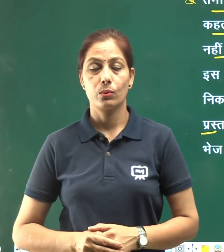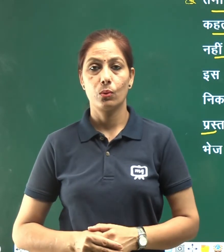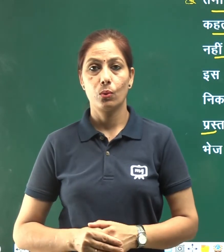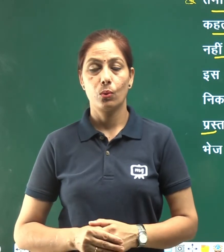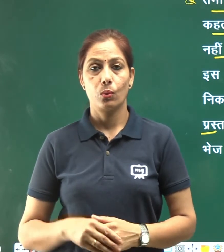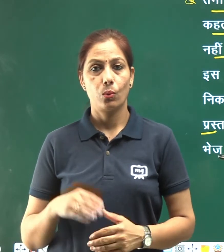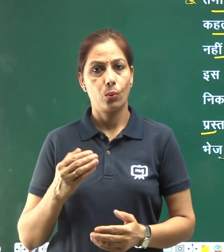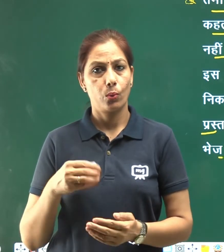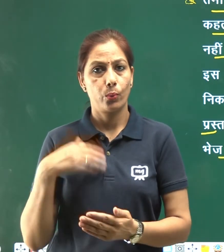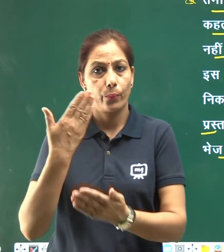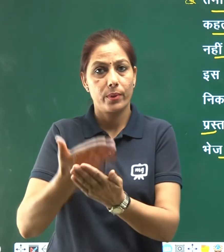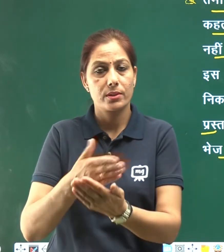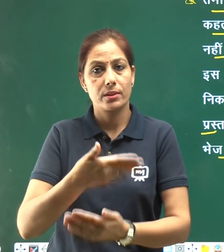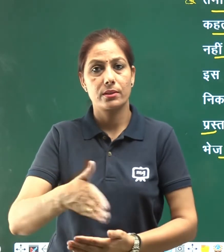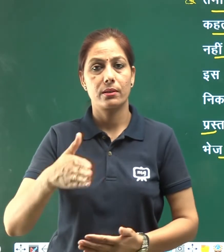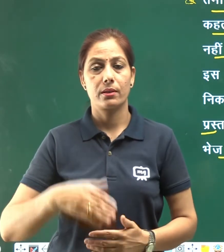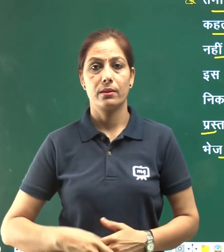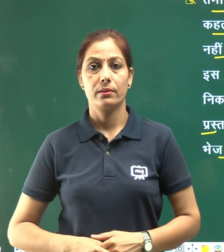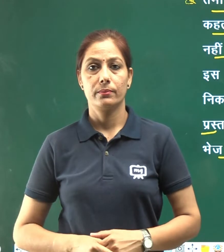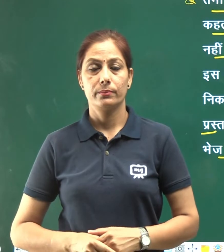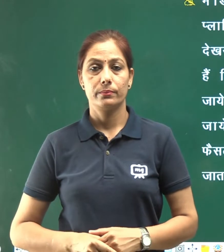भेज दिया जाता है।